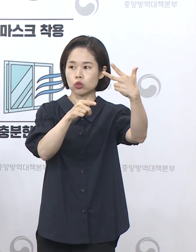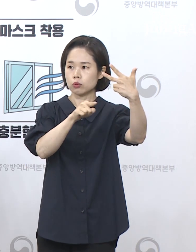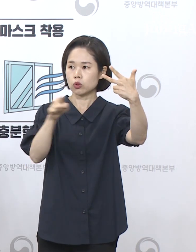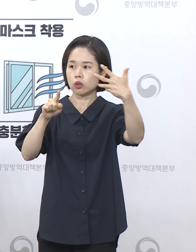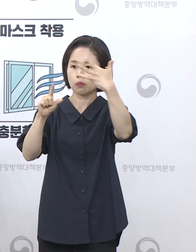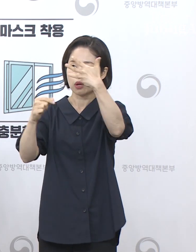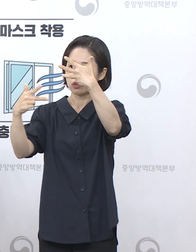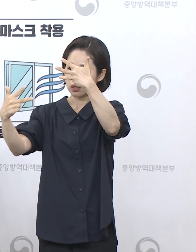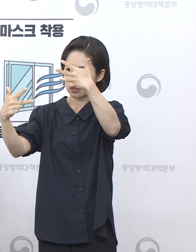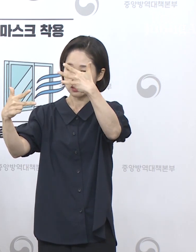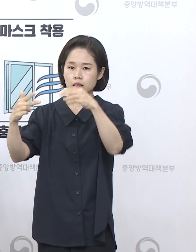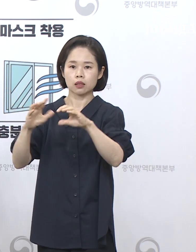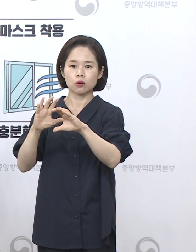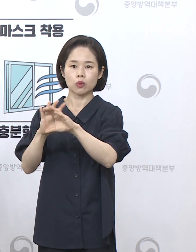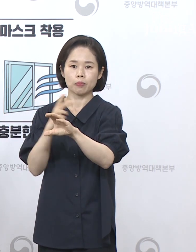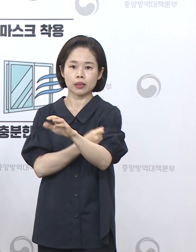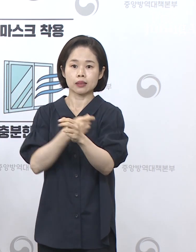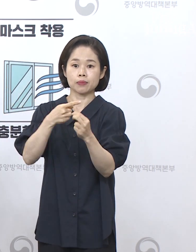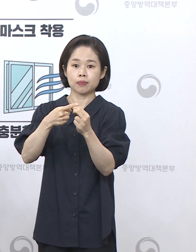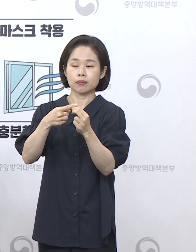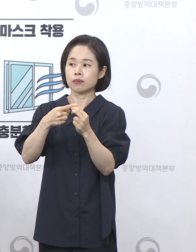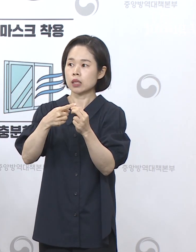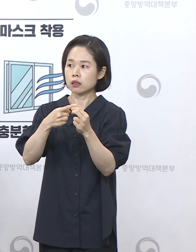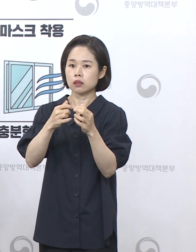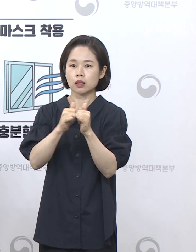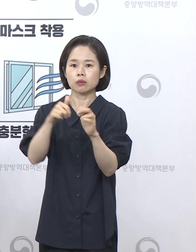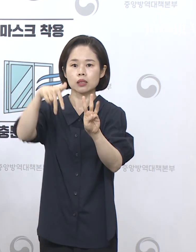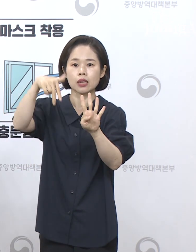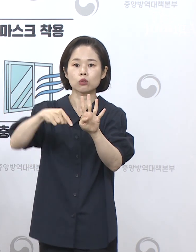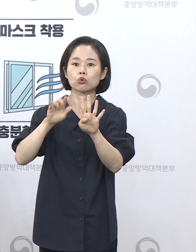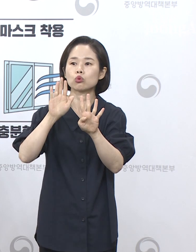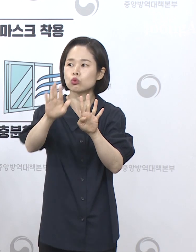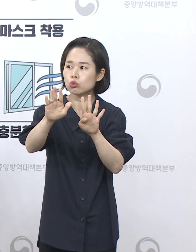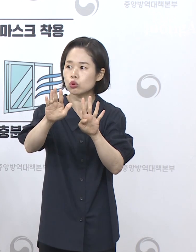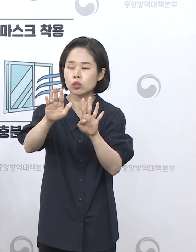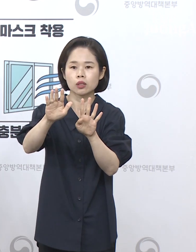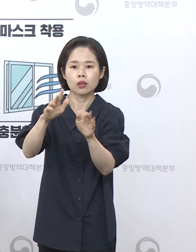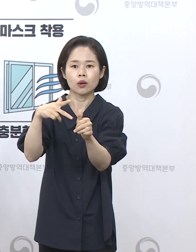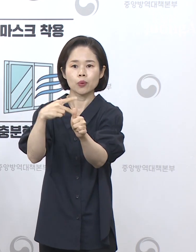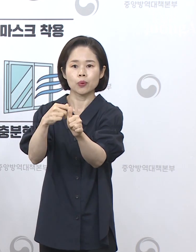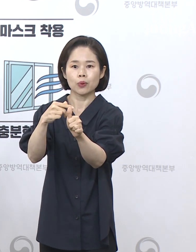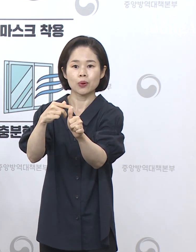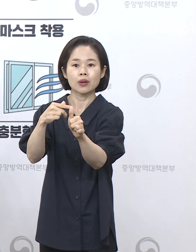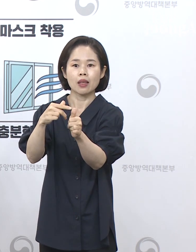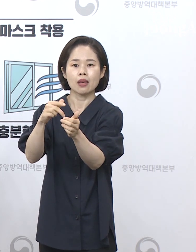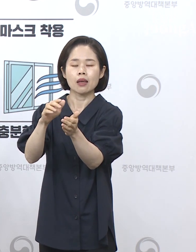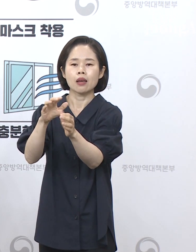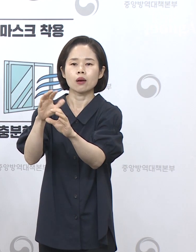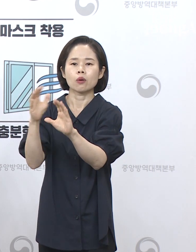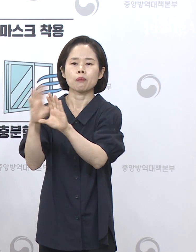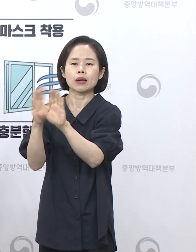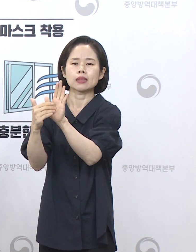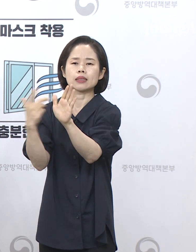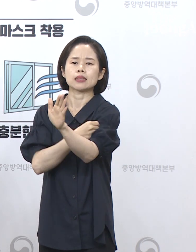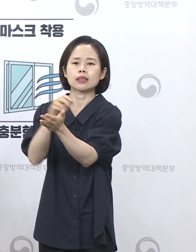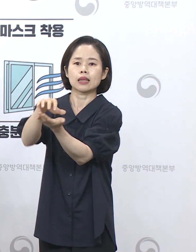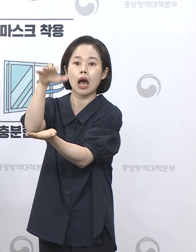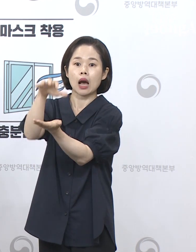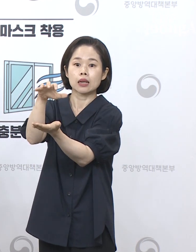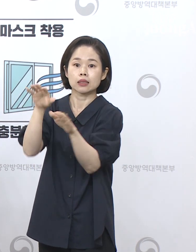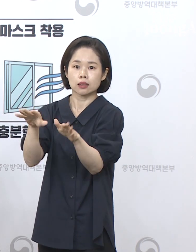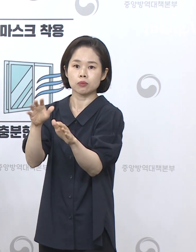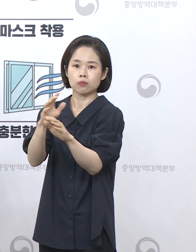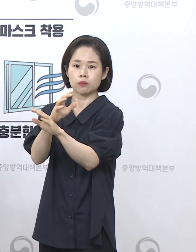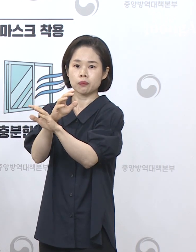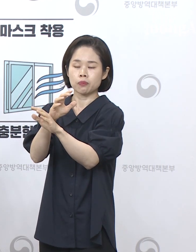1차 접종한 분들이 4주 뒤에 접종할 2차 물량까지 확실하게 확보가 된 것인지